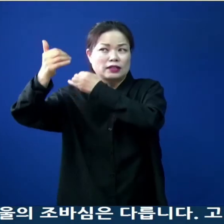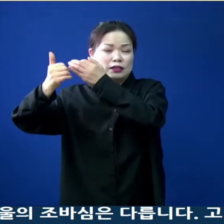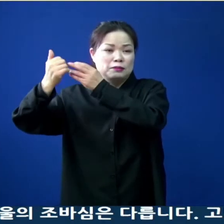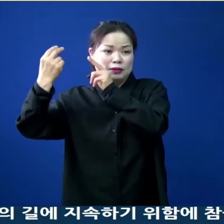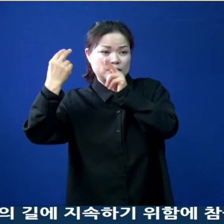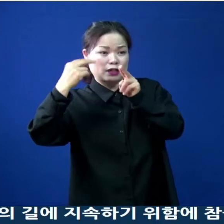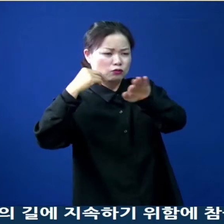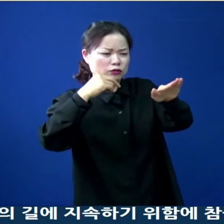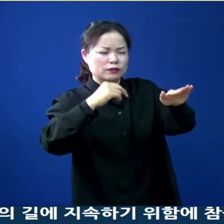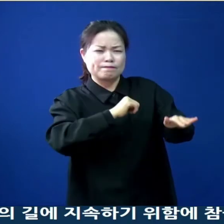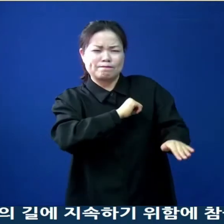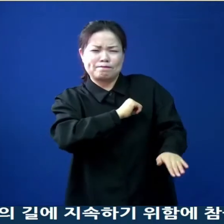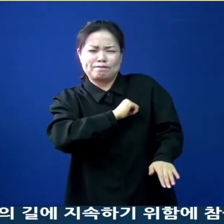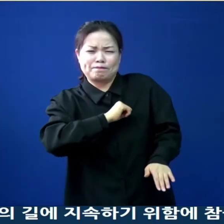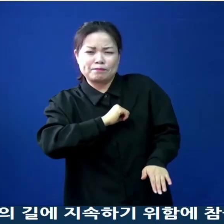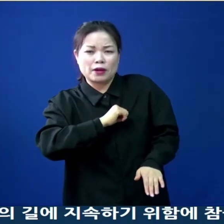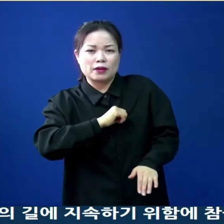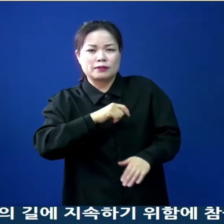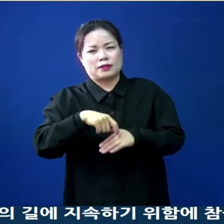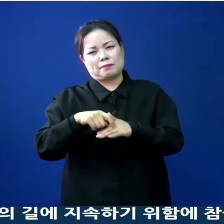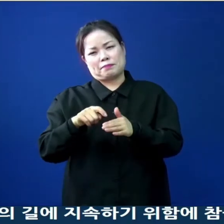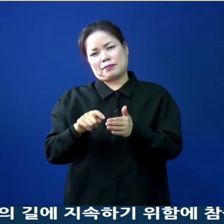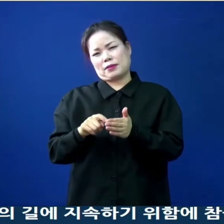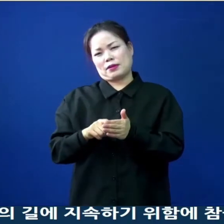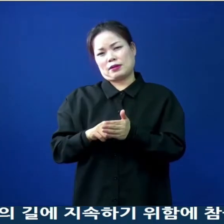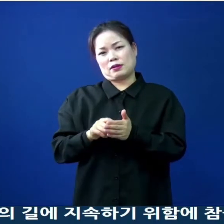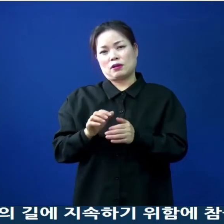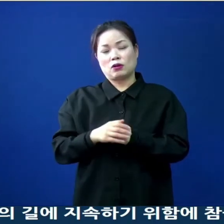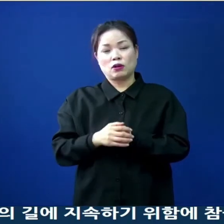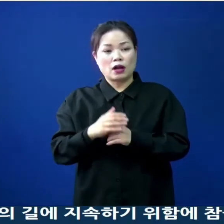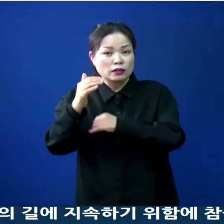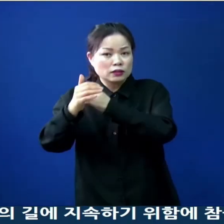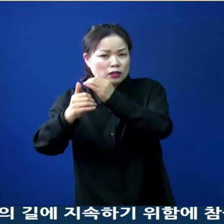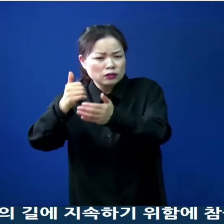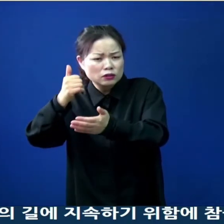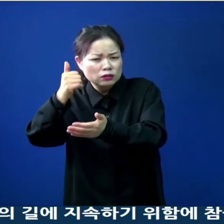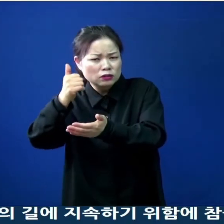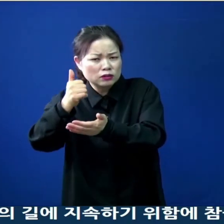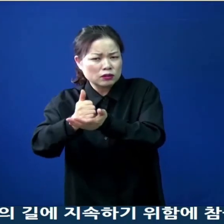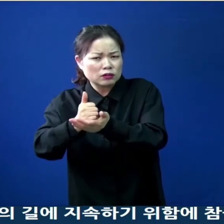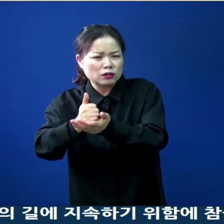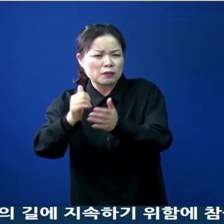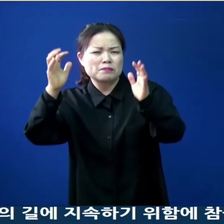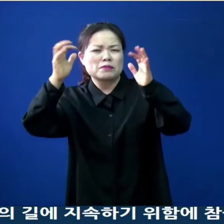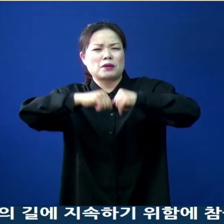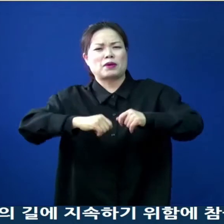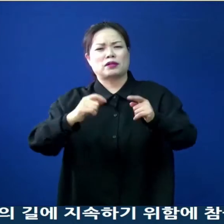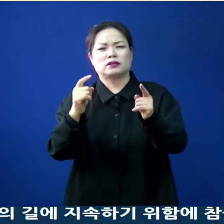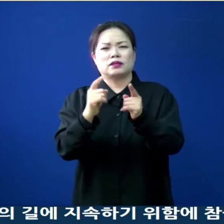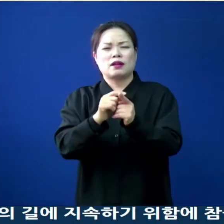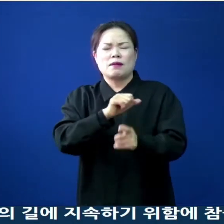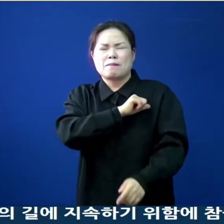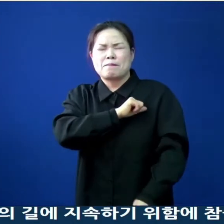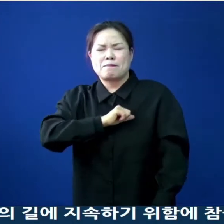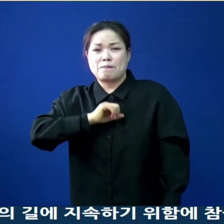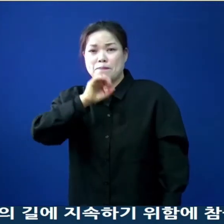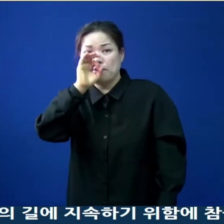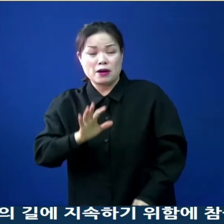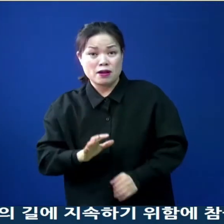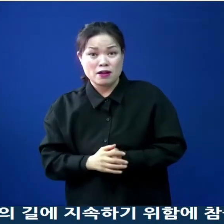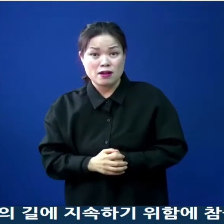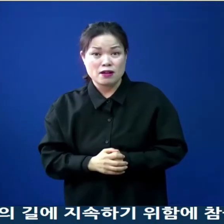바로 참을 수 없는 마음이셨습니다. 하나님께서는 우리가 영원히 멸망당하는 것을 참을 수